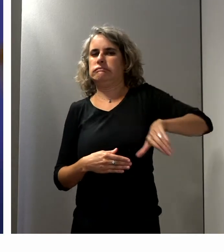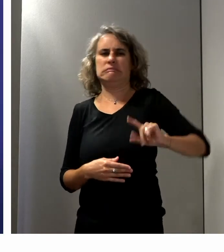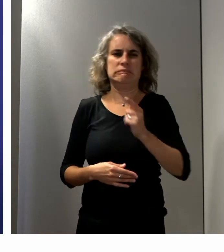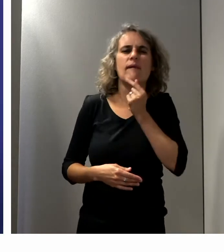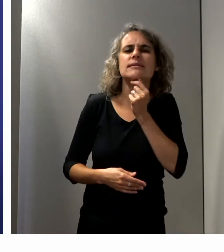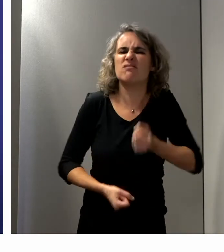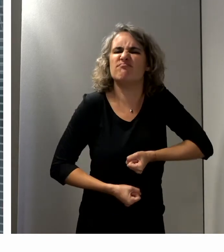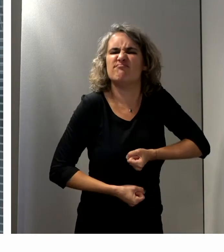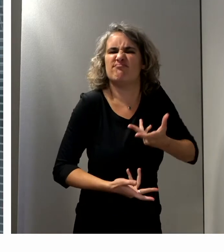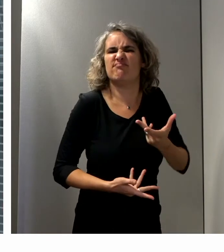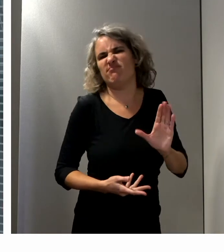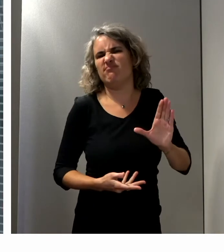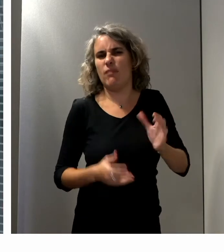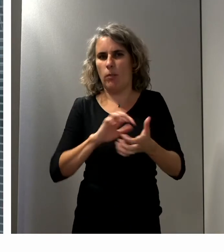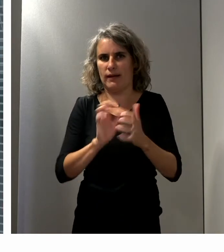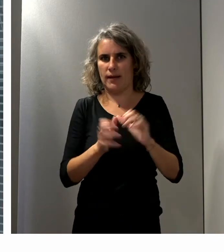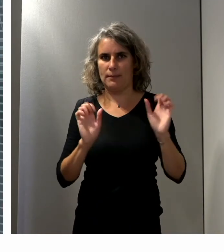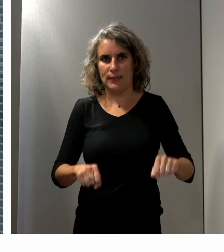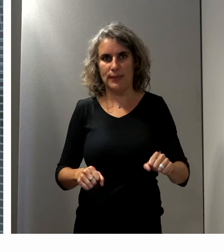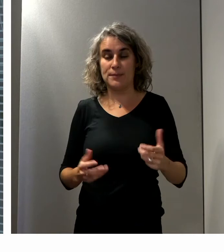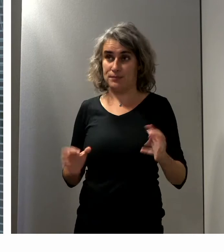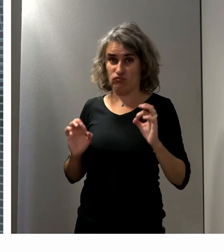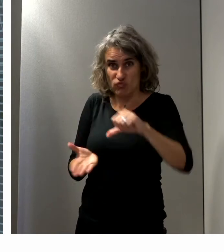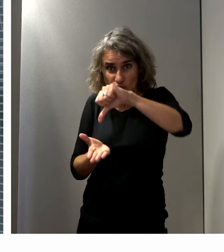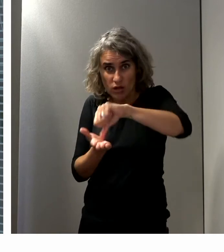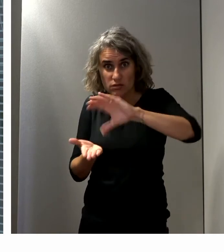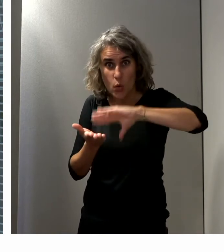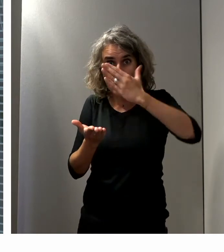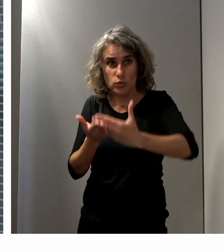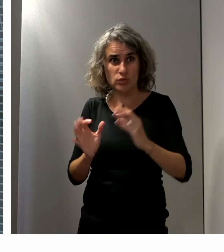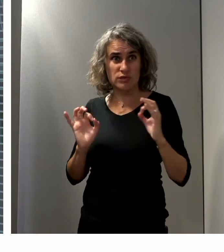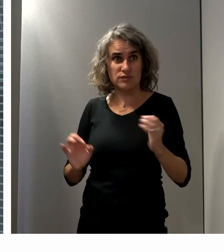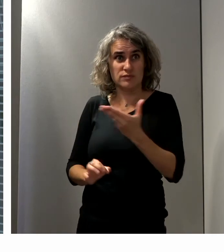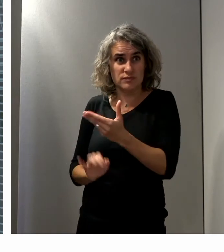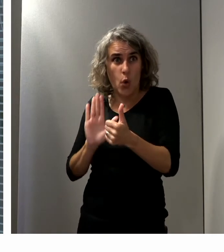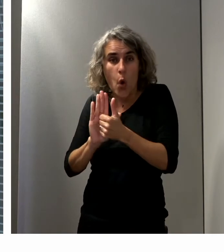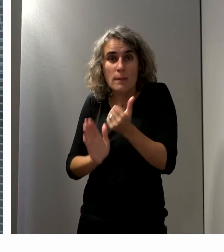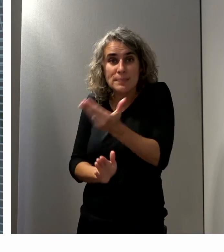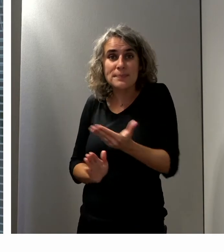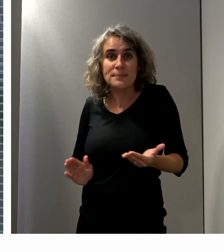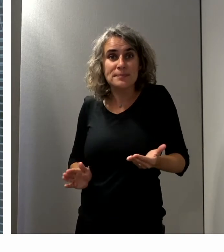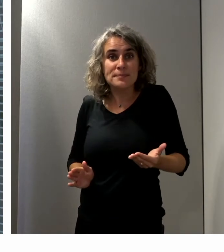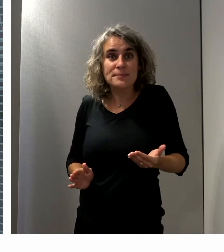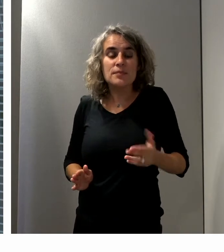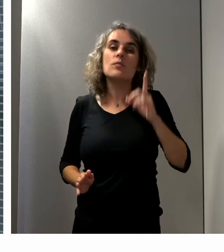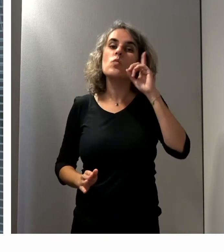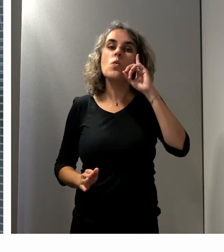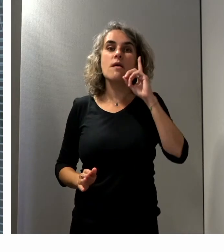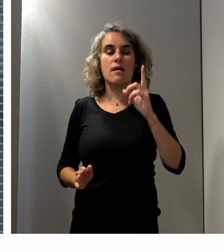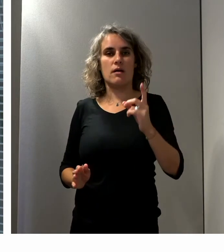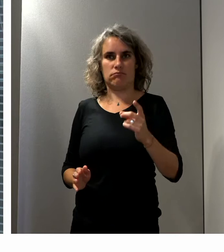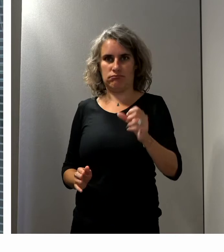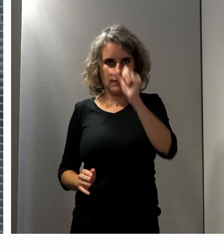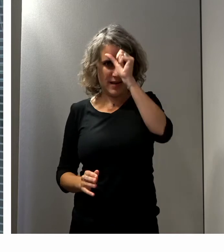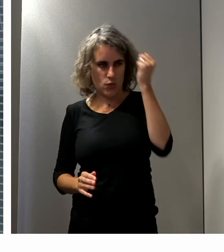toujours facile de parler sexualité avec ses parents. Eh bien, ces centres sont là aussi. En fait, ces centres ressources sont là aussi pour les